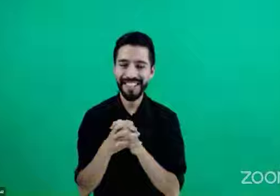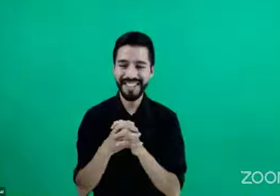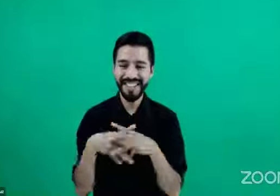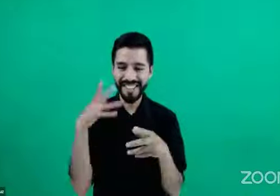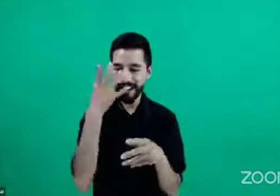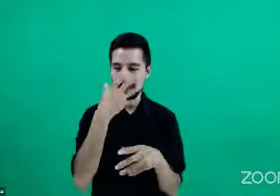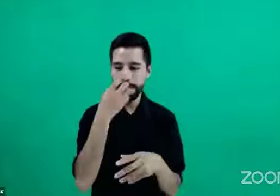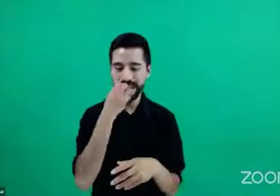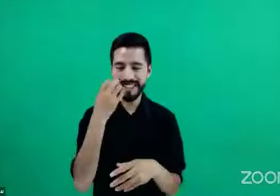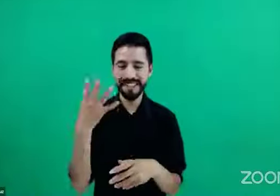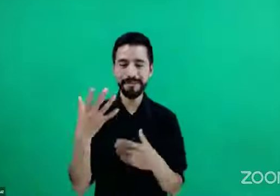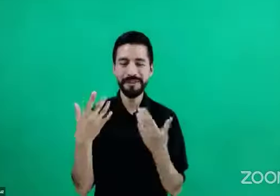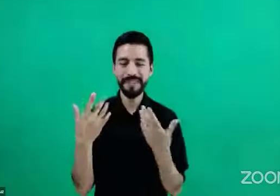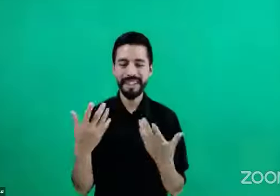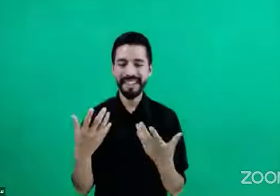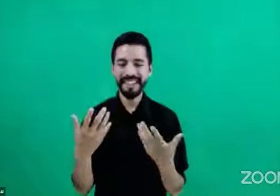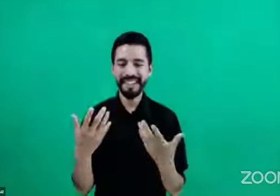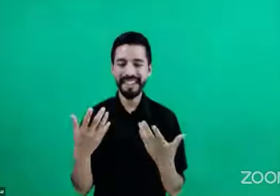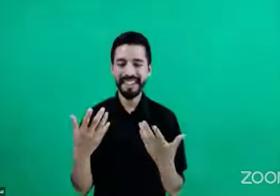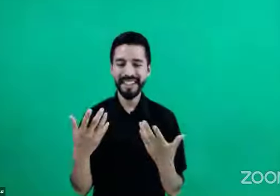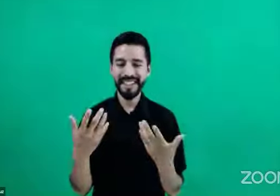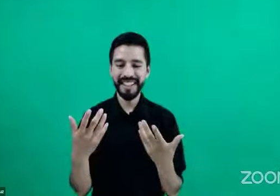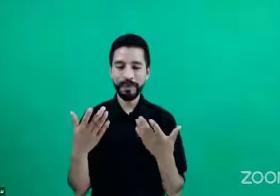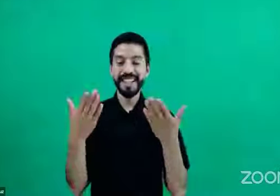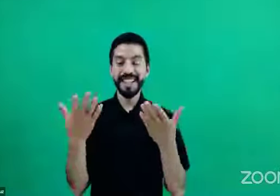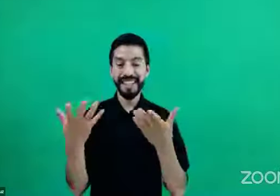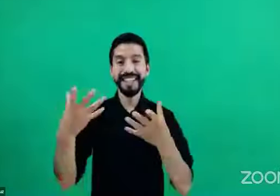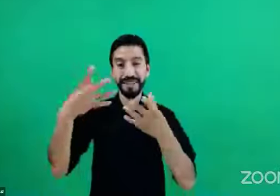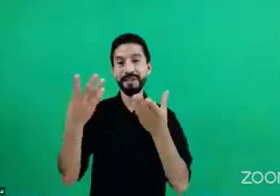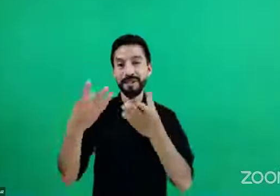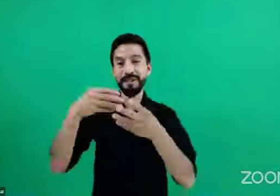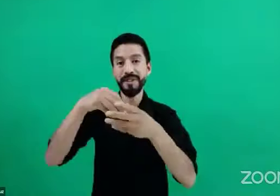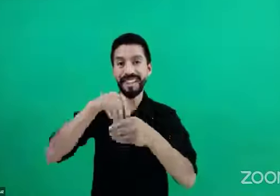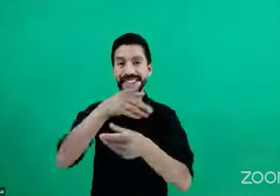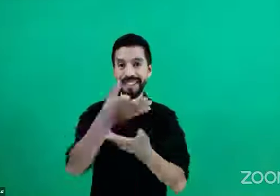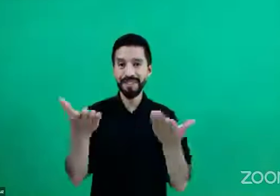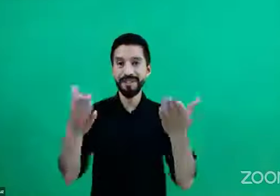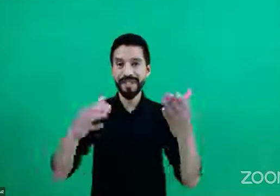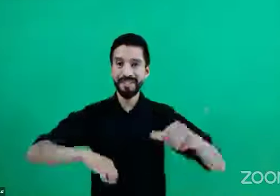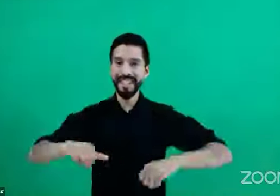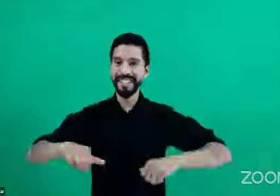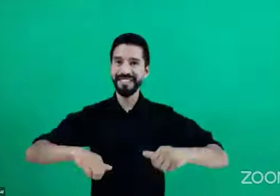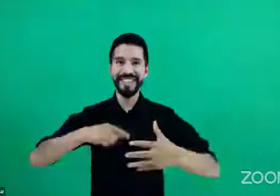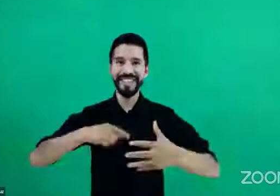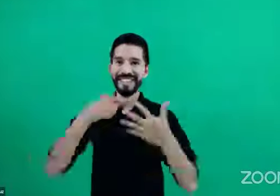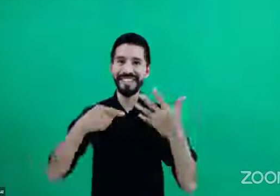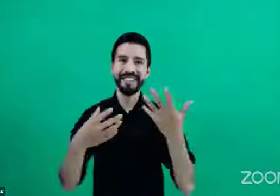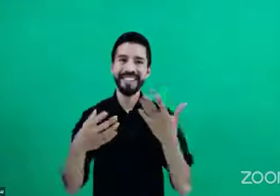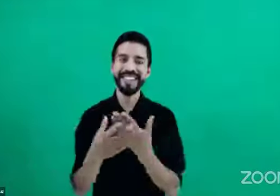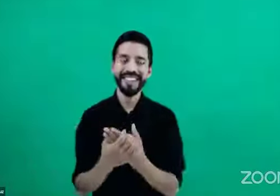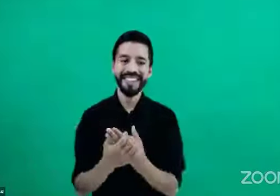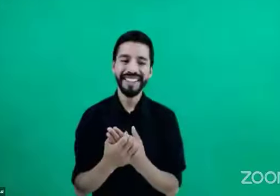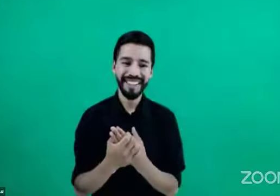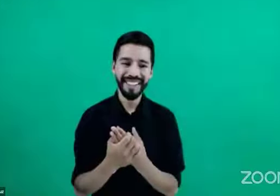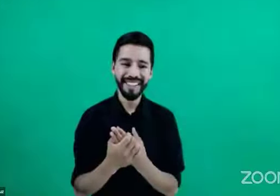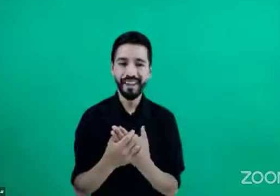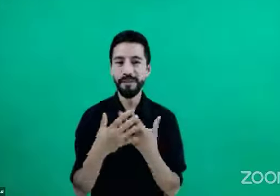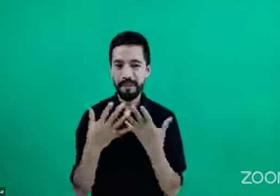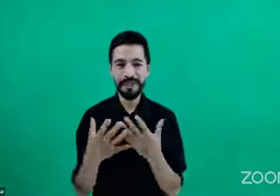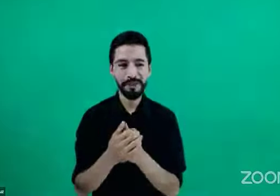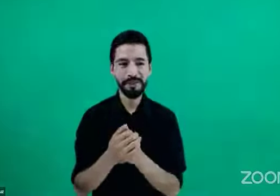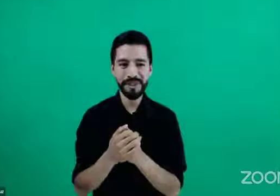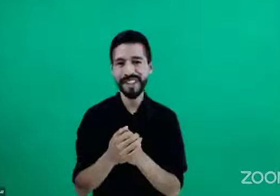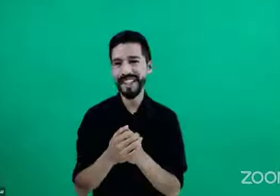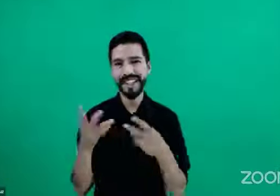Entonces es algo padrísimo y pues que quieran incluirlo igual dentro de sus actividades también. en